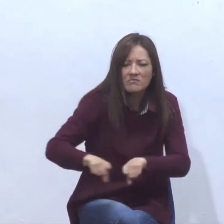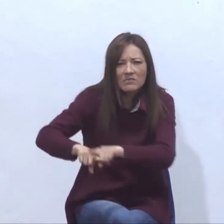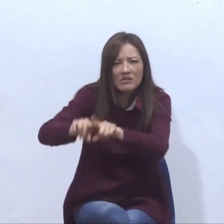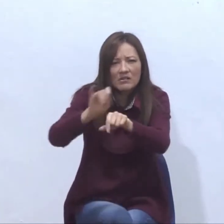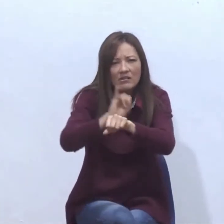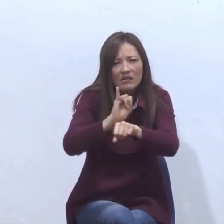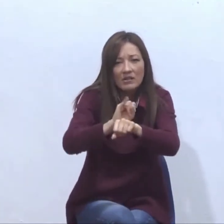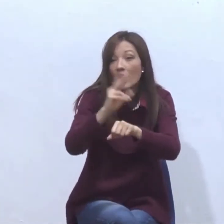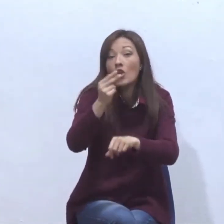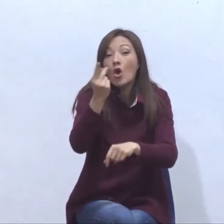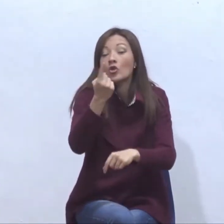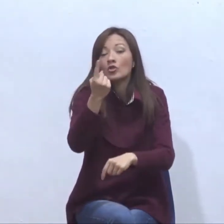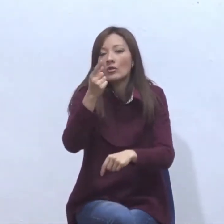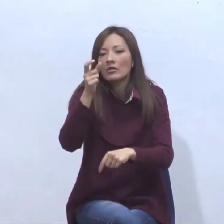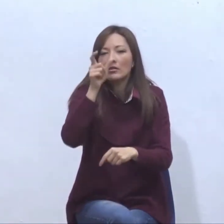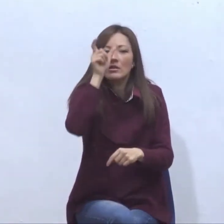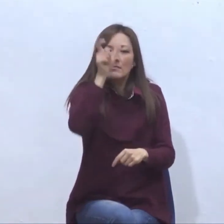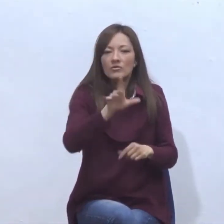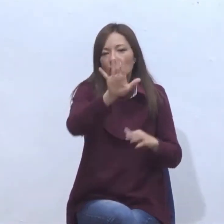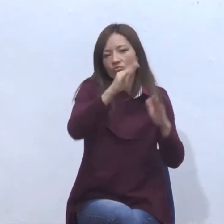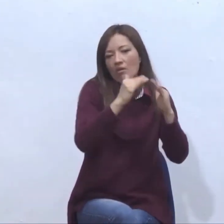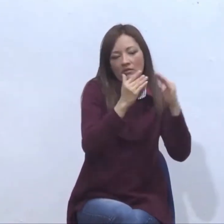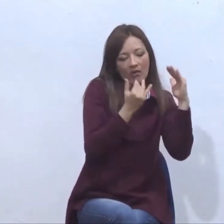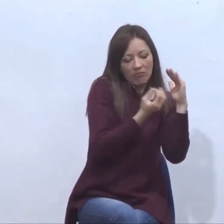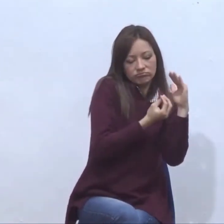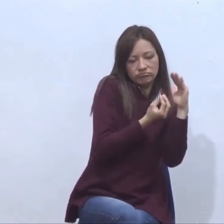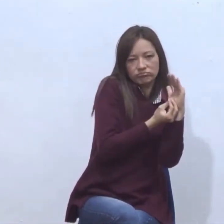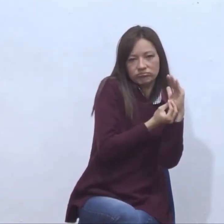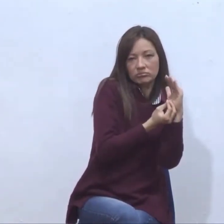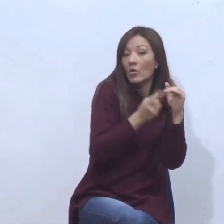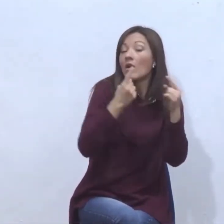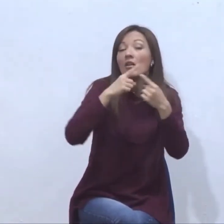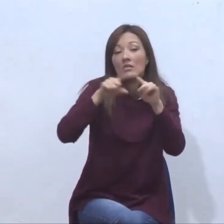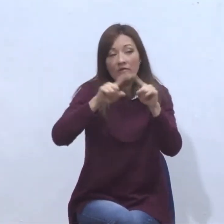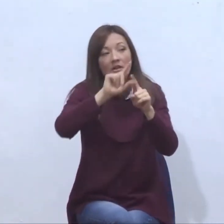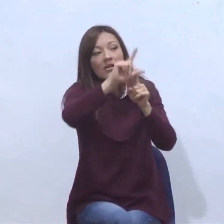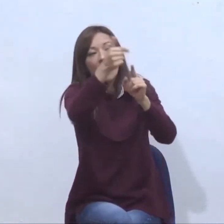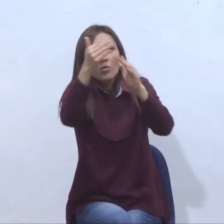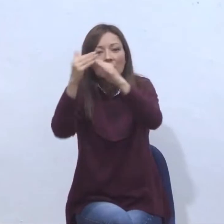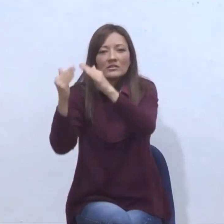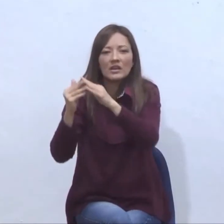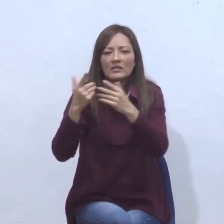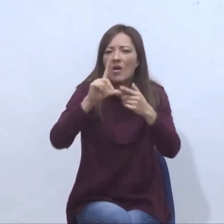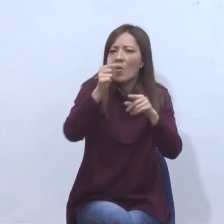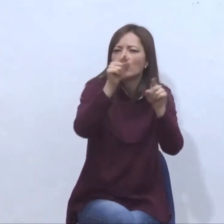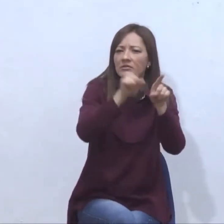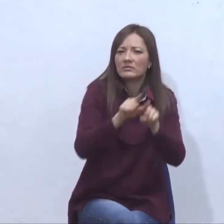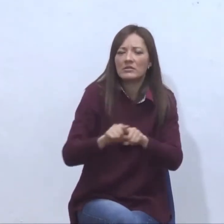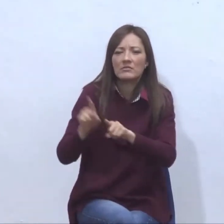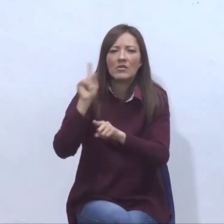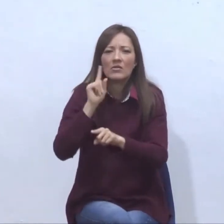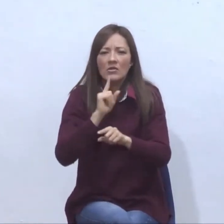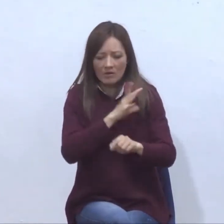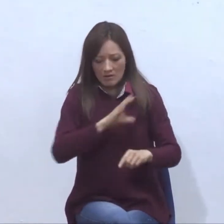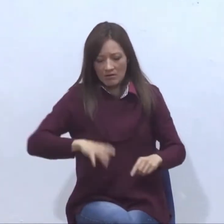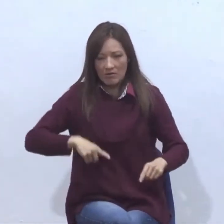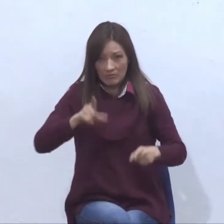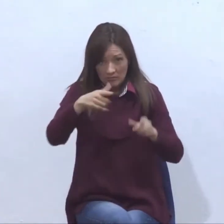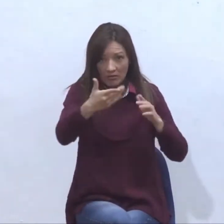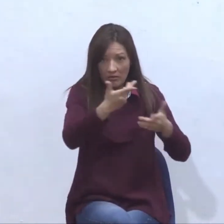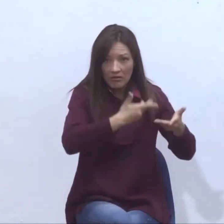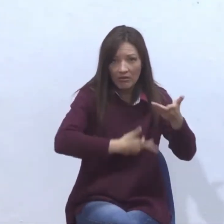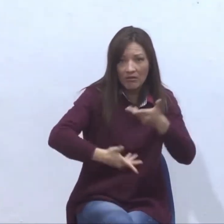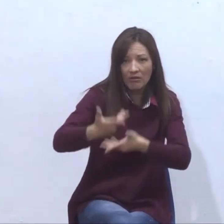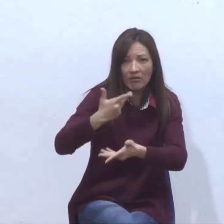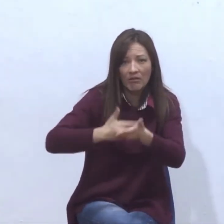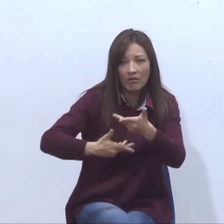allí parado con usted, sino con los que están en las diferentes casas en este momento, siendo uno. porque